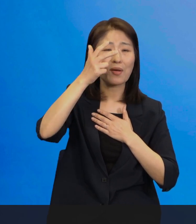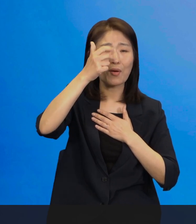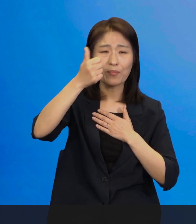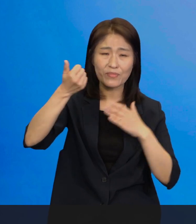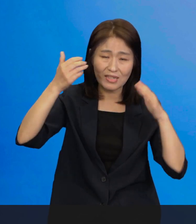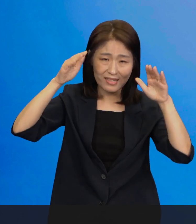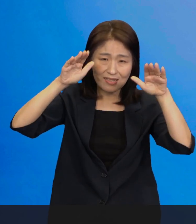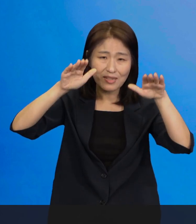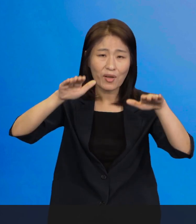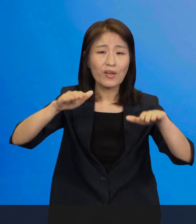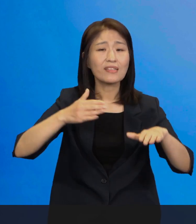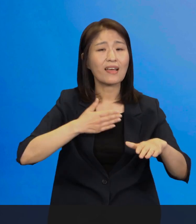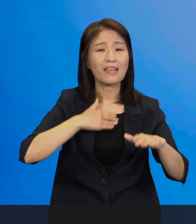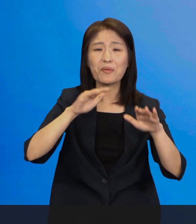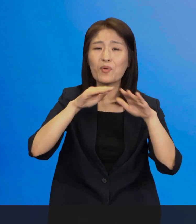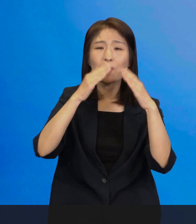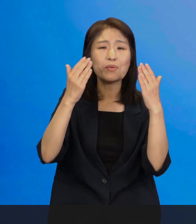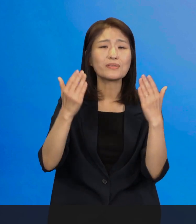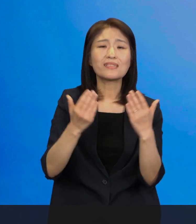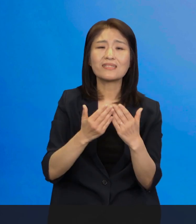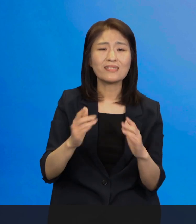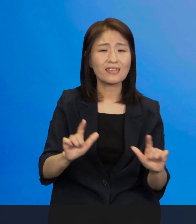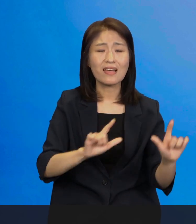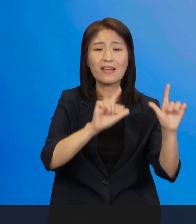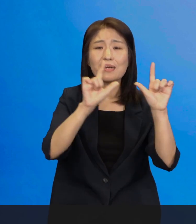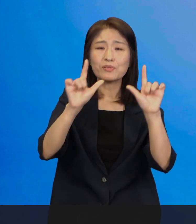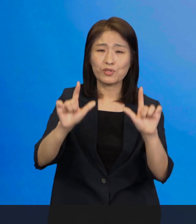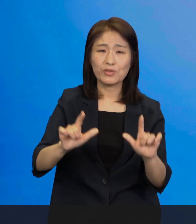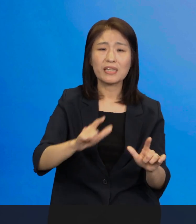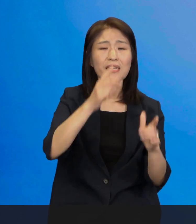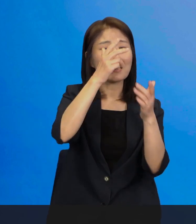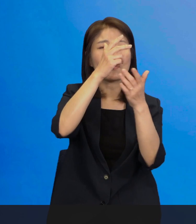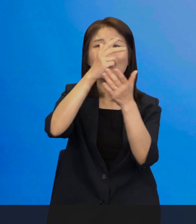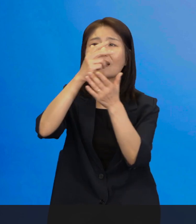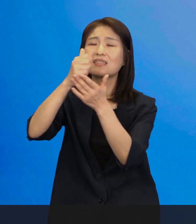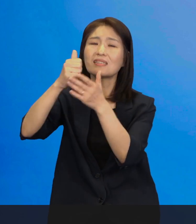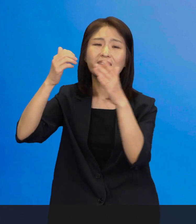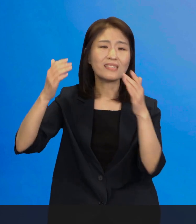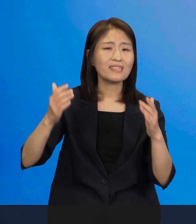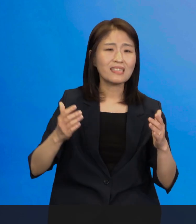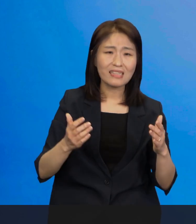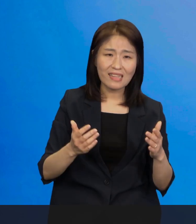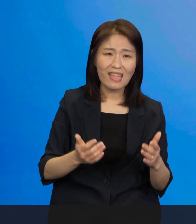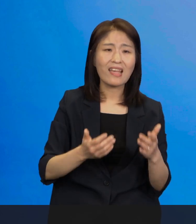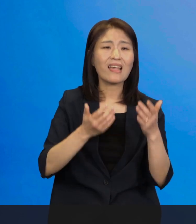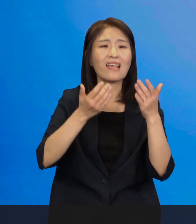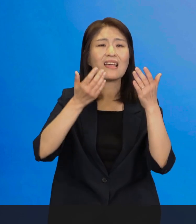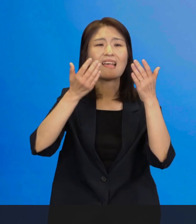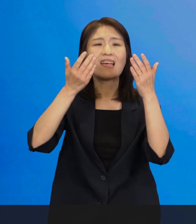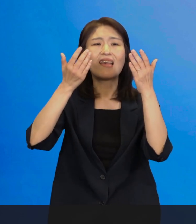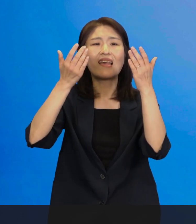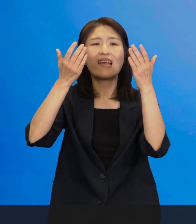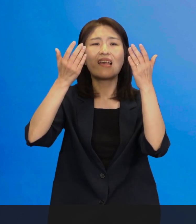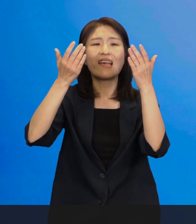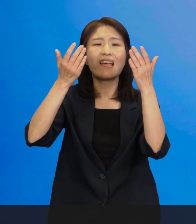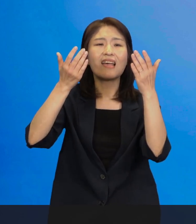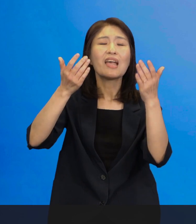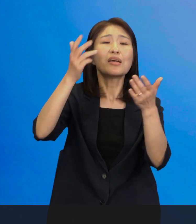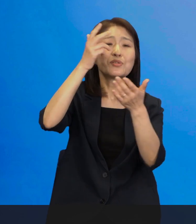주께 엎드려 나의 모든 삶 주님께 드리네.